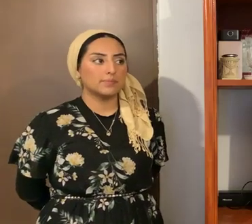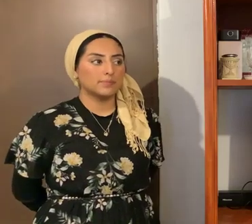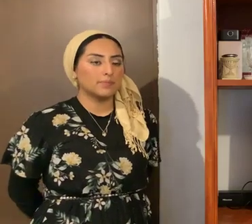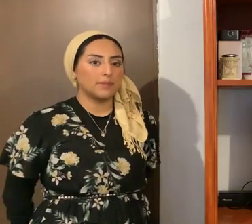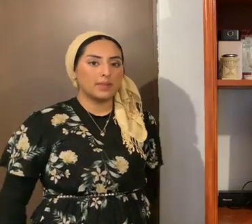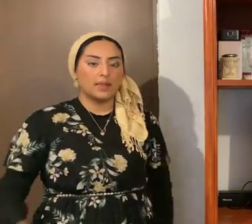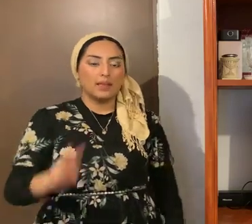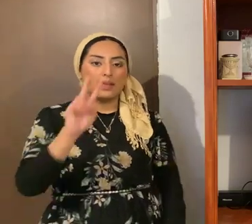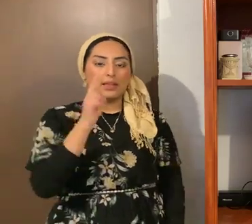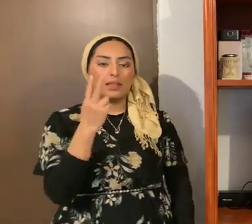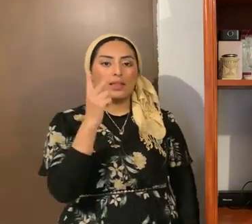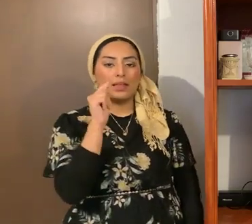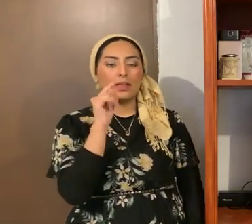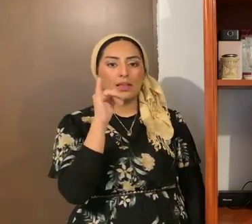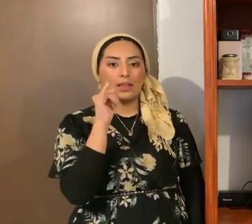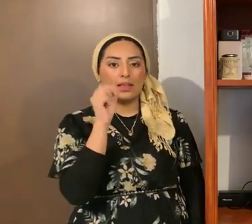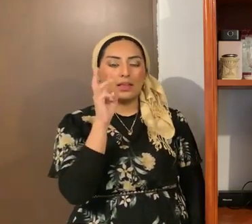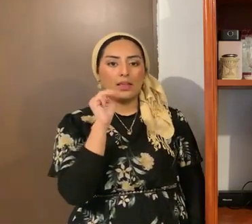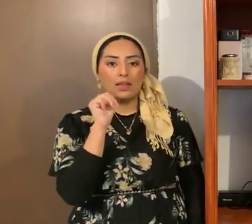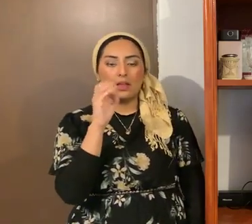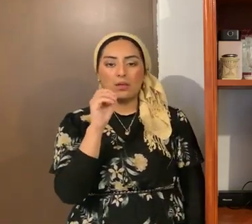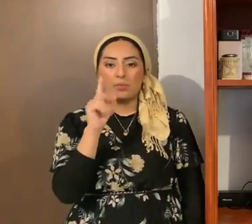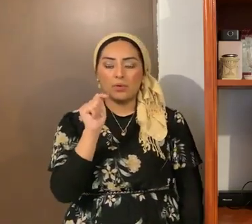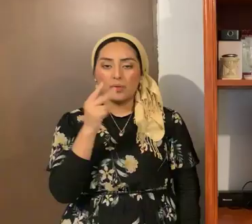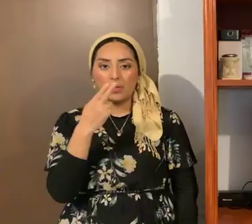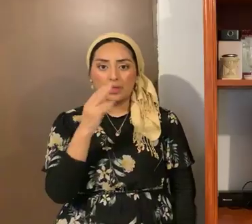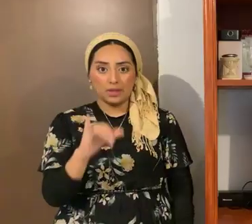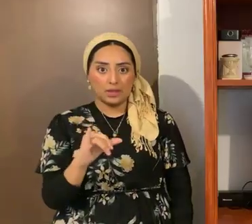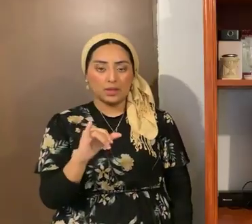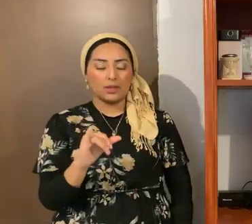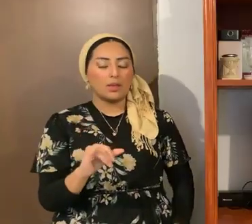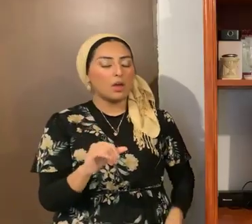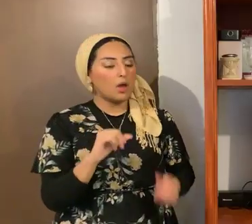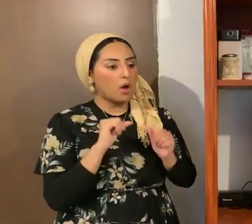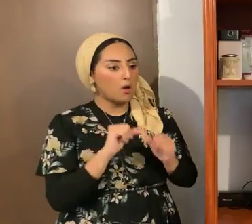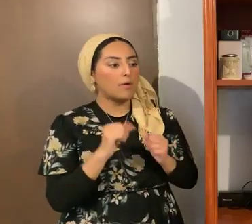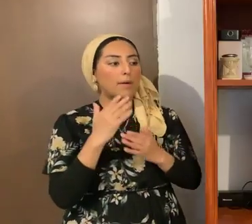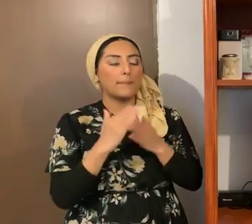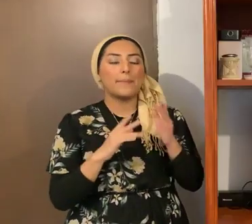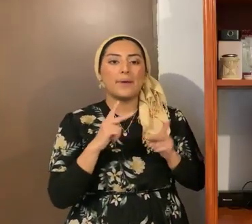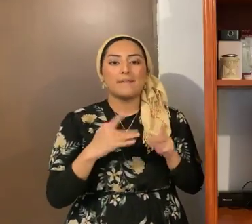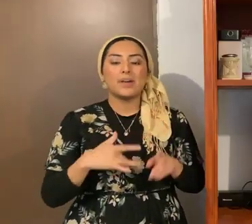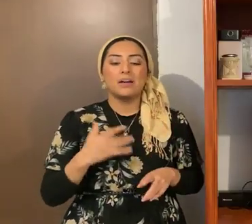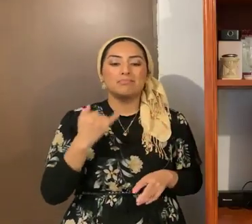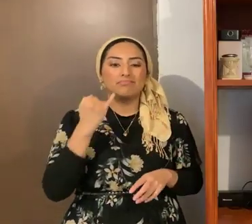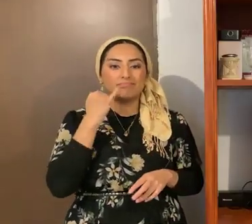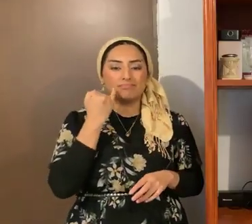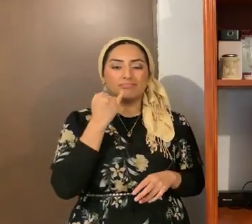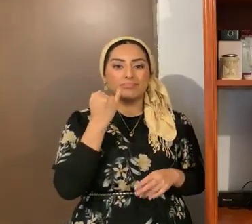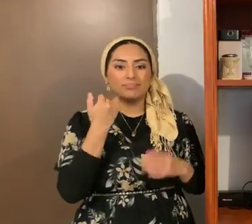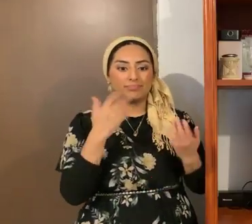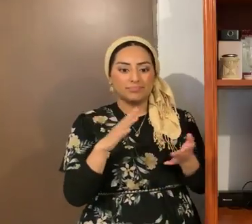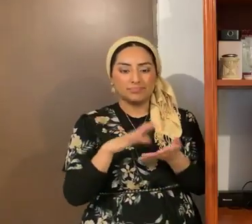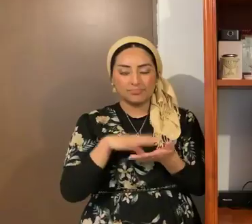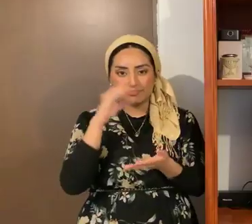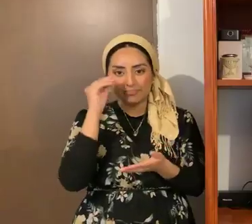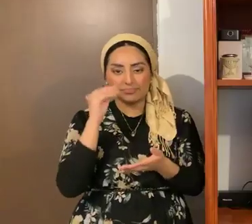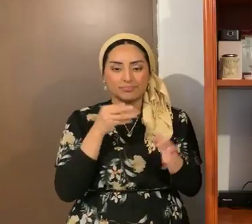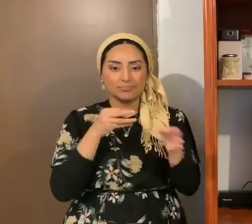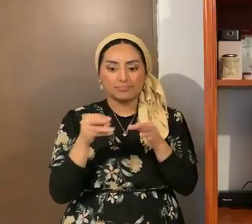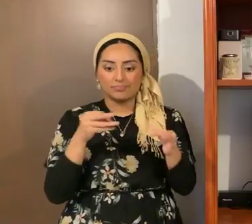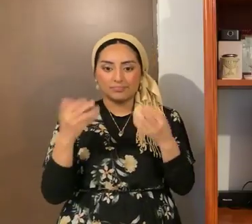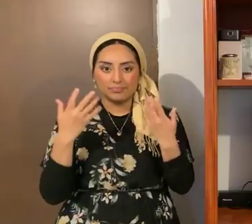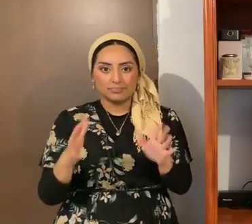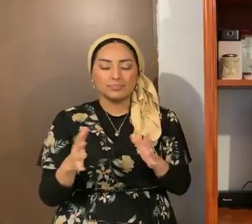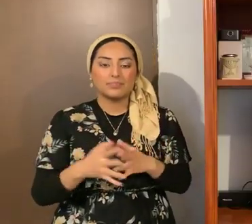Vamos a 2 de Timoteo. Aleluya. Es que es lógico, siempre la envidia, el celo, todo eso que ya hemos mencionado como obras de la